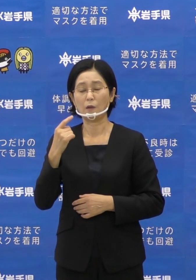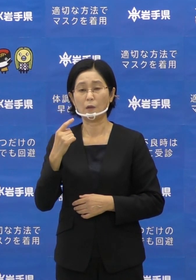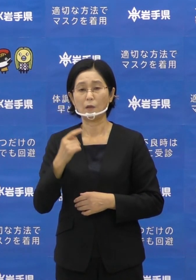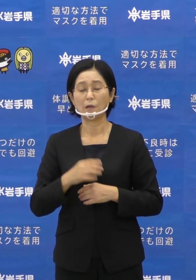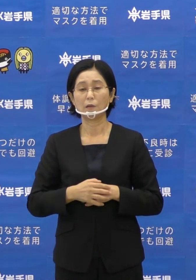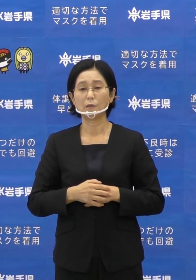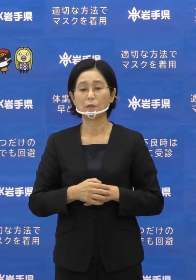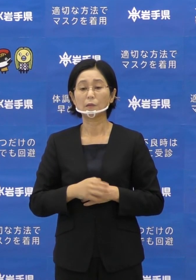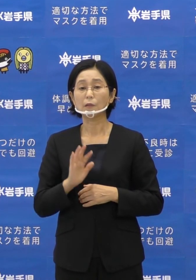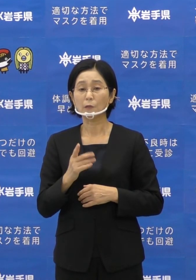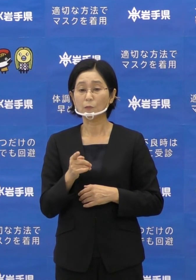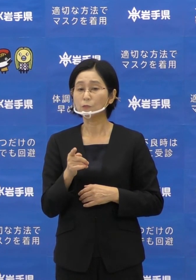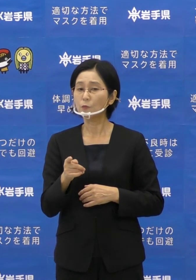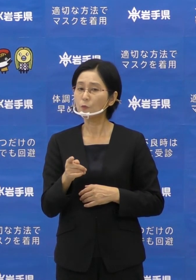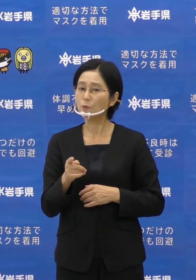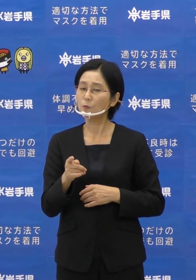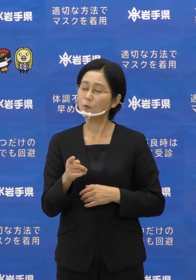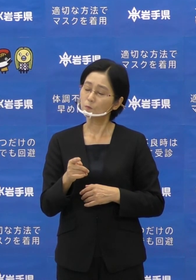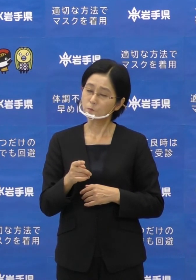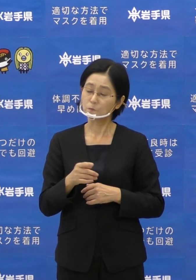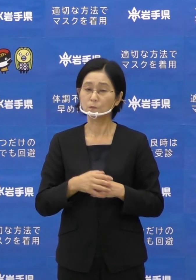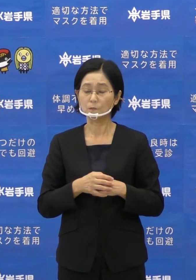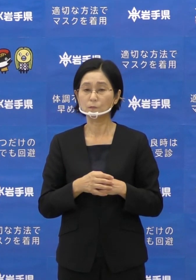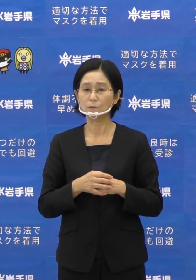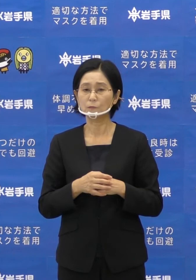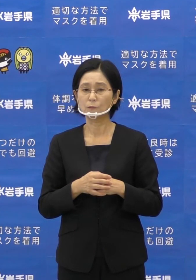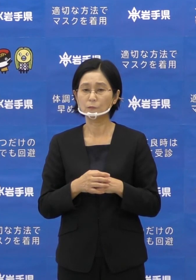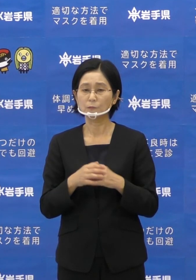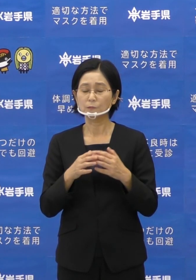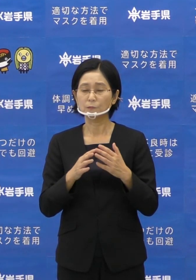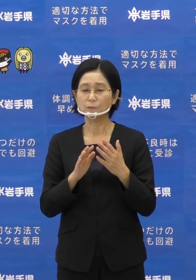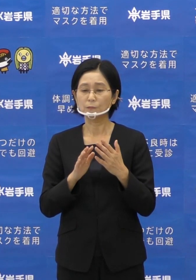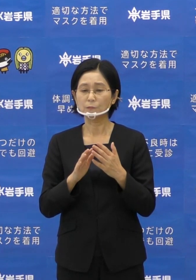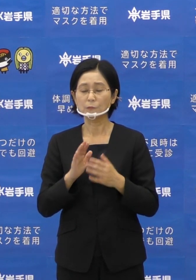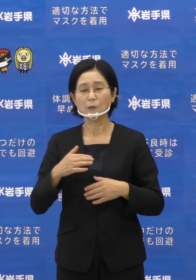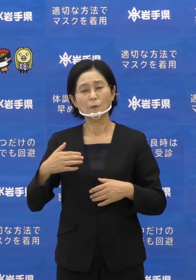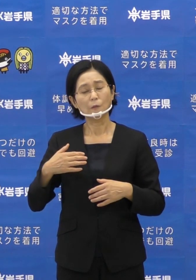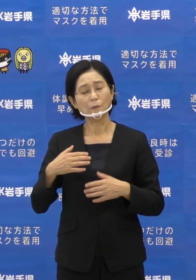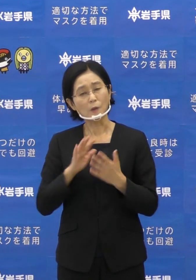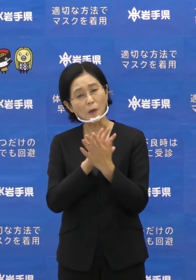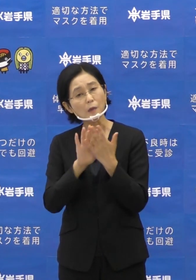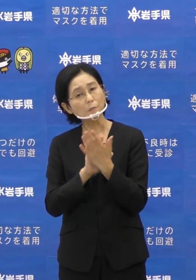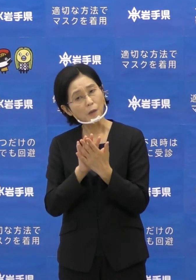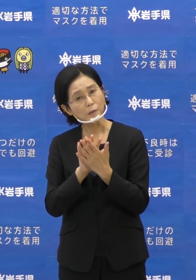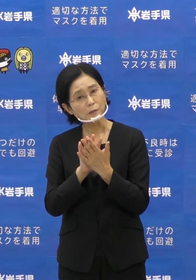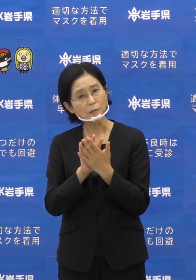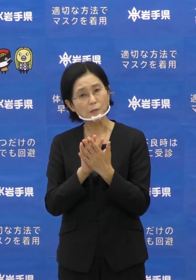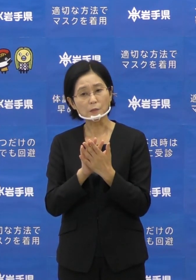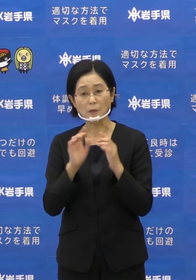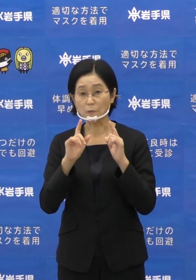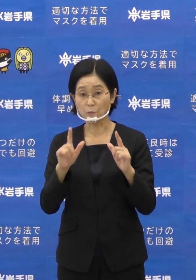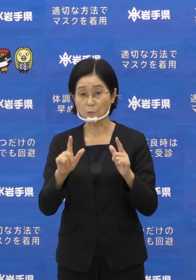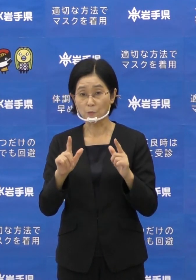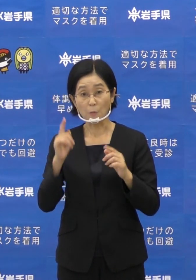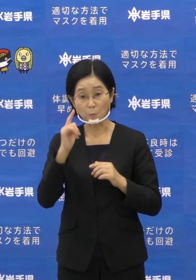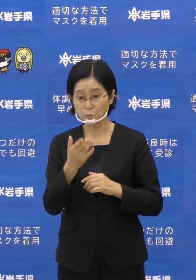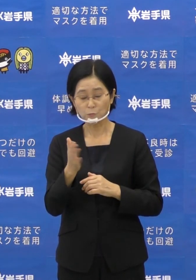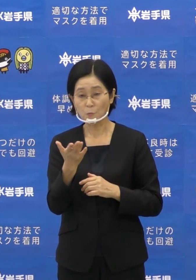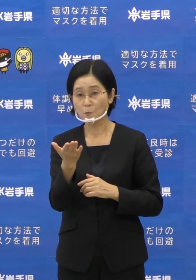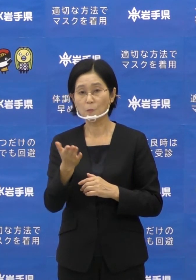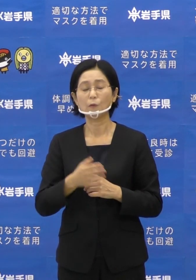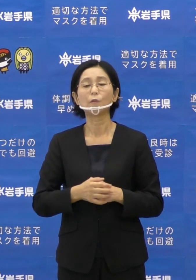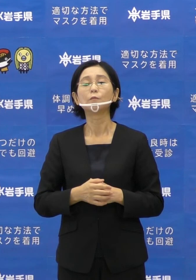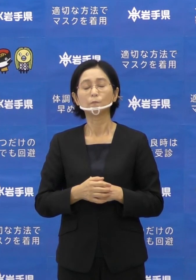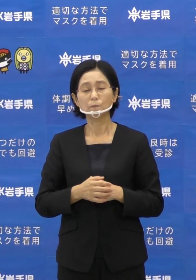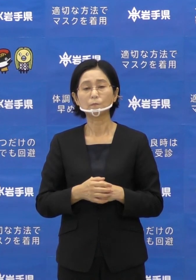、そこは何でしょう、分かりづらい情報発信だったとか、そういう認識はあんまりないということですか。 まず国に